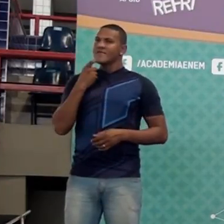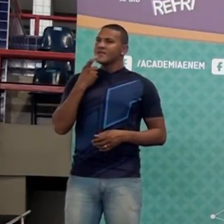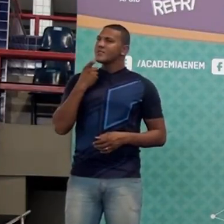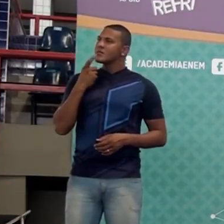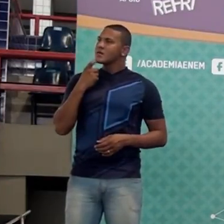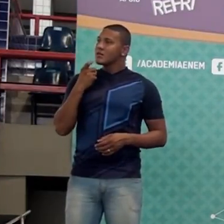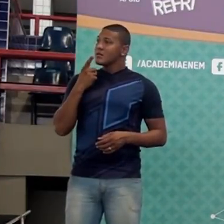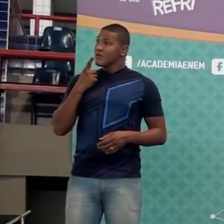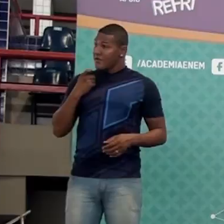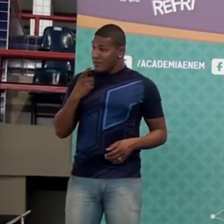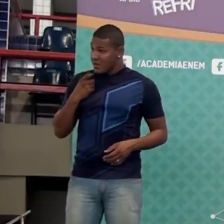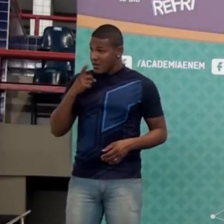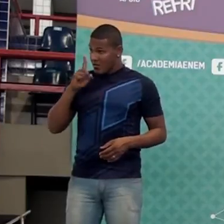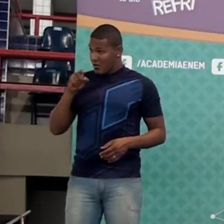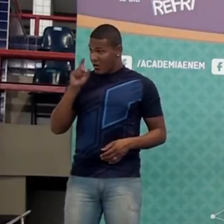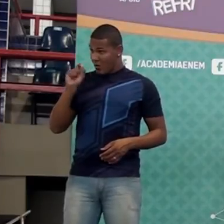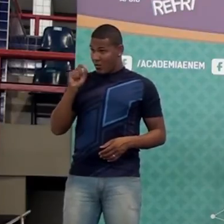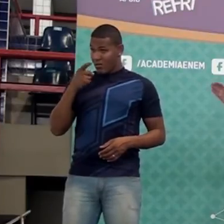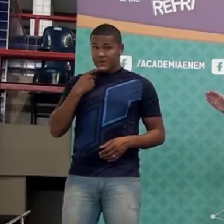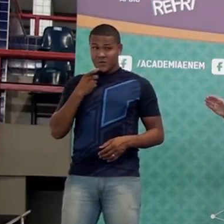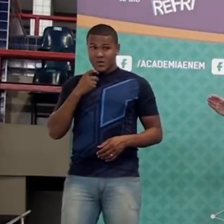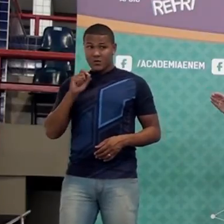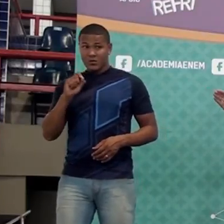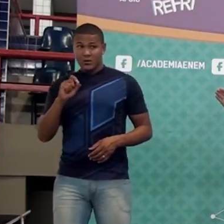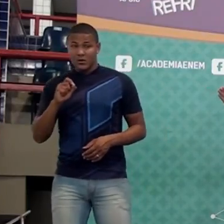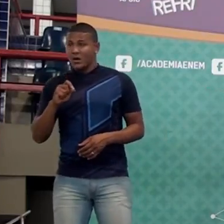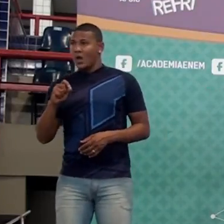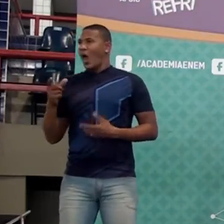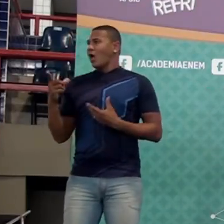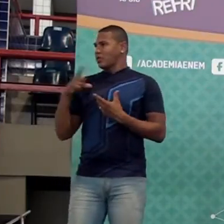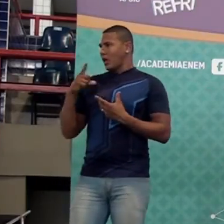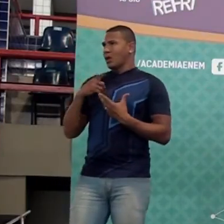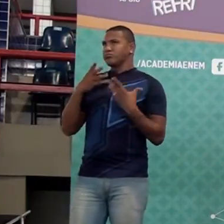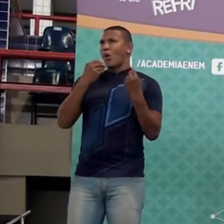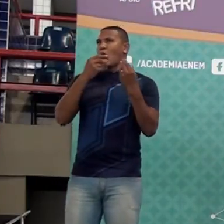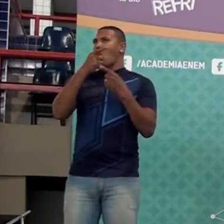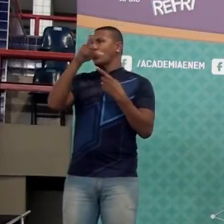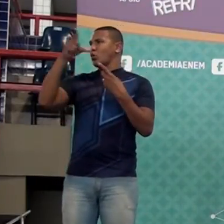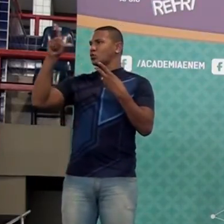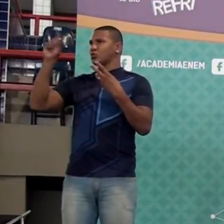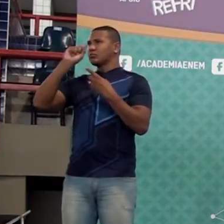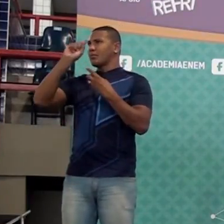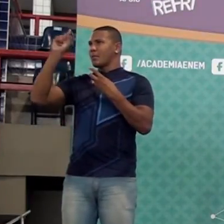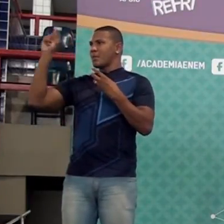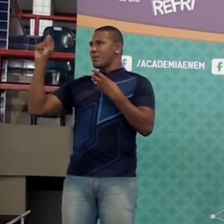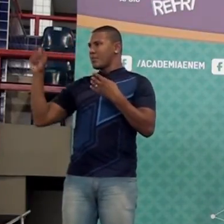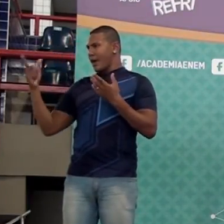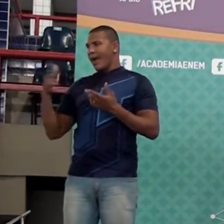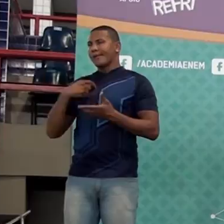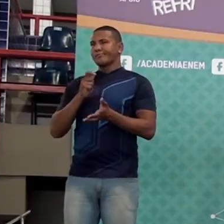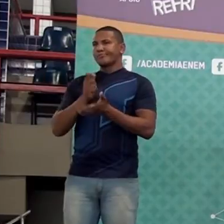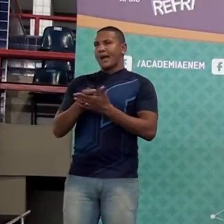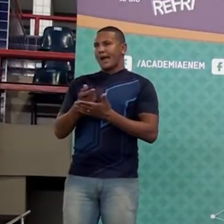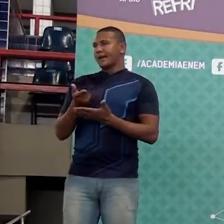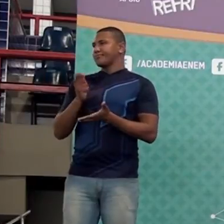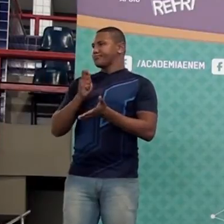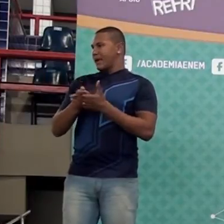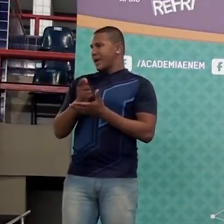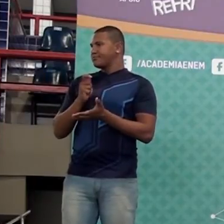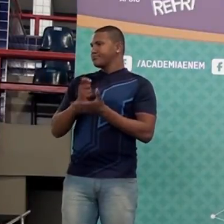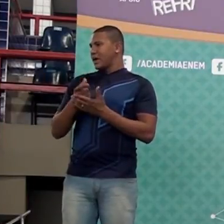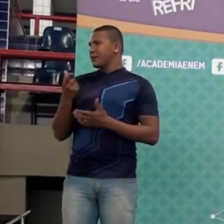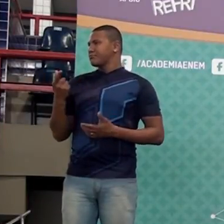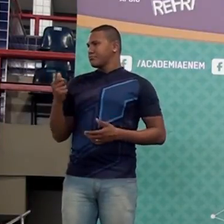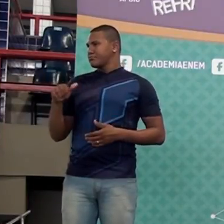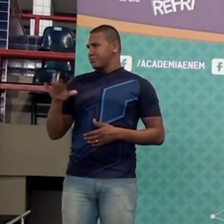reservatórios das hidrelétricas estão lá embaixo. Aí tem muita termoelétrica funcionando. Aí é mais caro, aí a gente tem que pagar mais. Nós já vivemos período